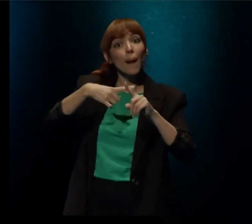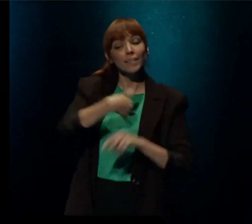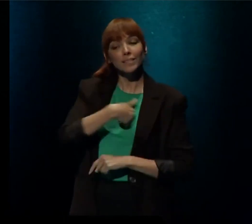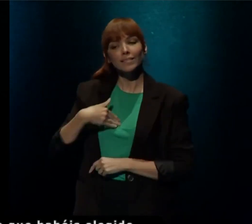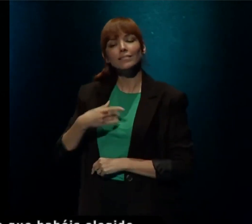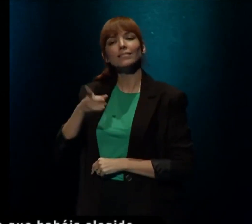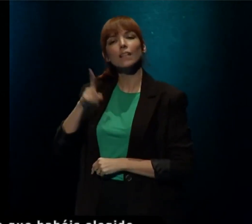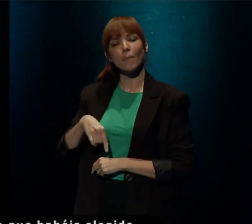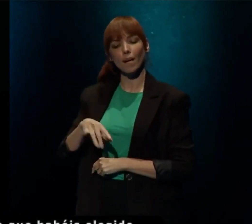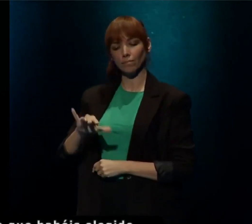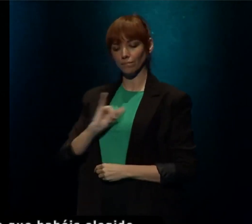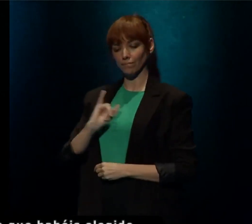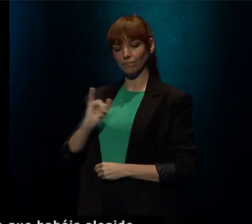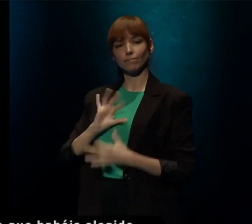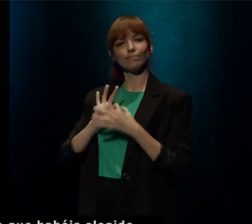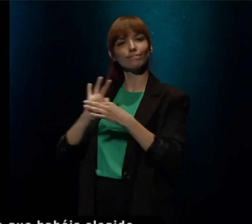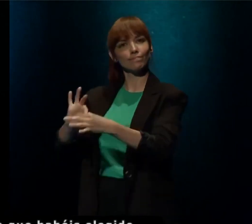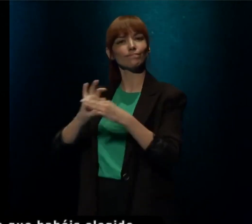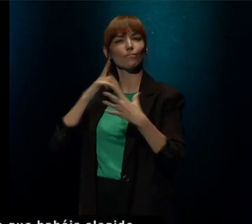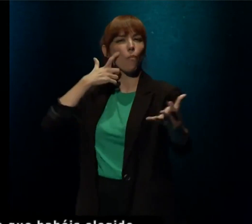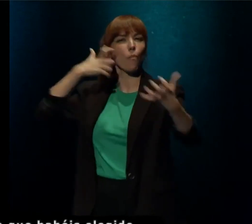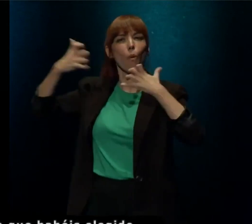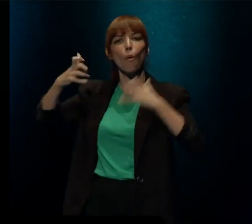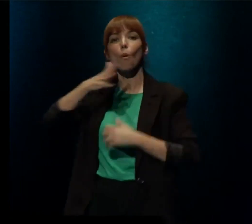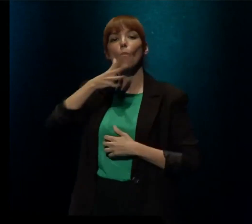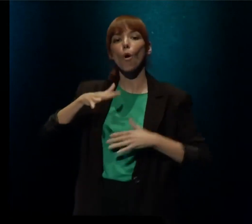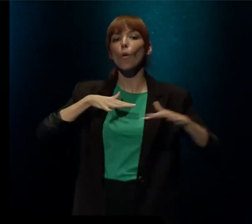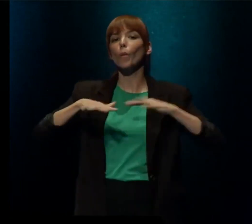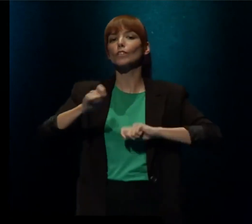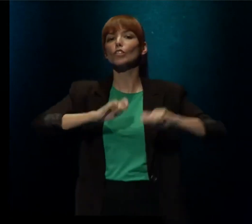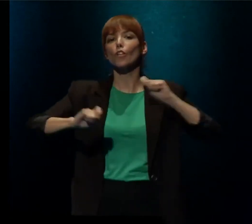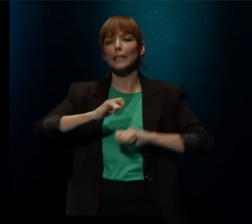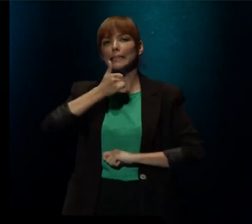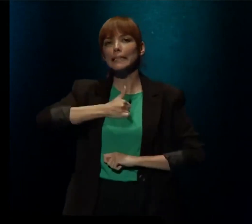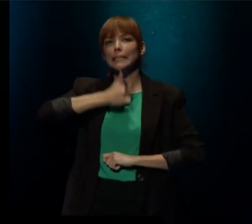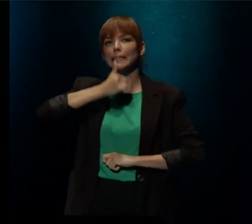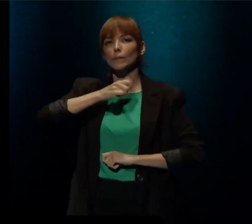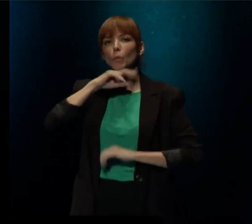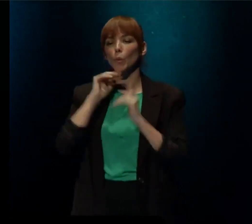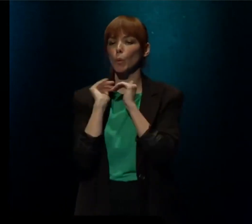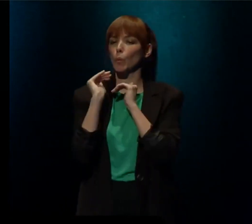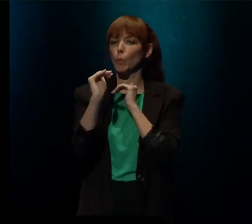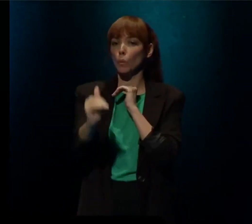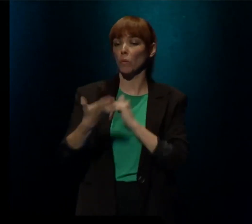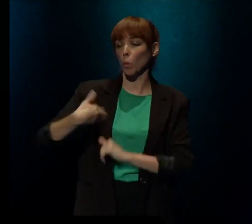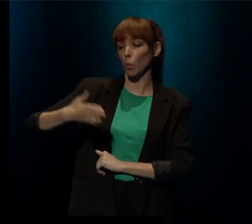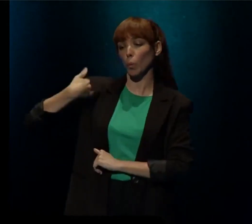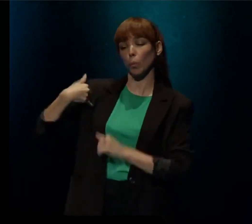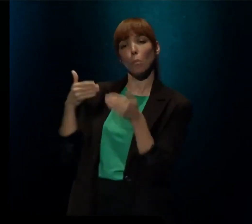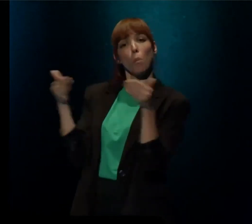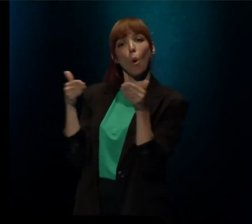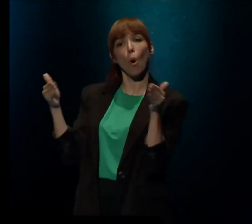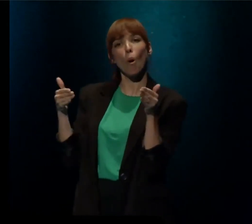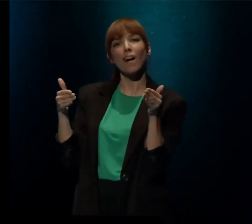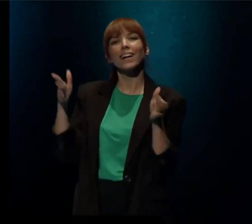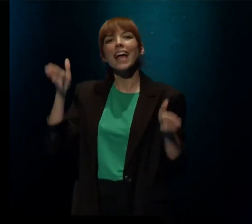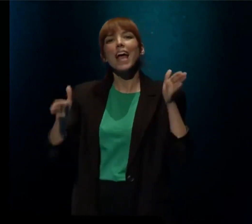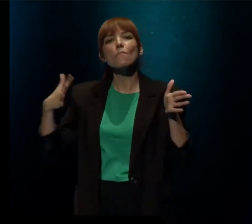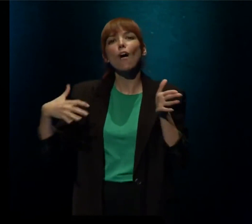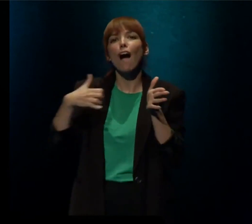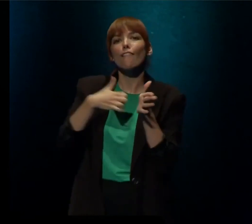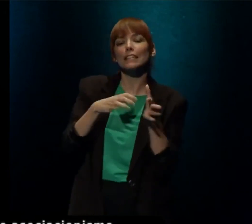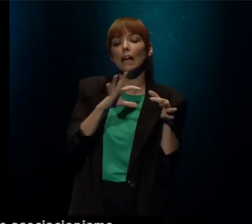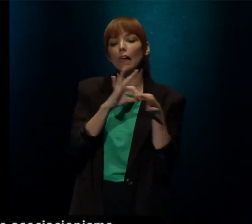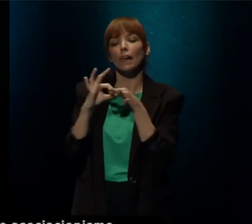de este asociacionismo resiliente que nace en los albores de la Guerra Civil y